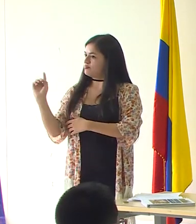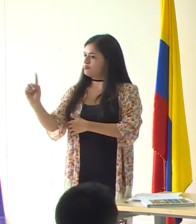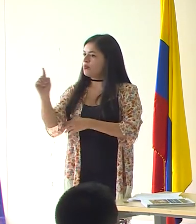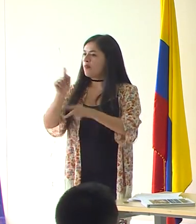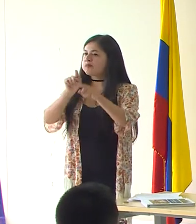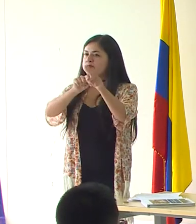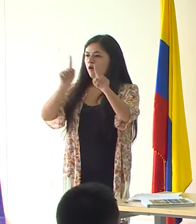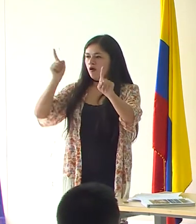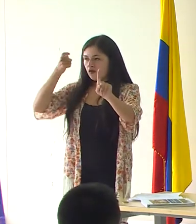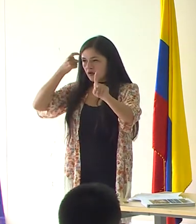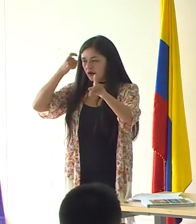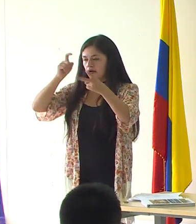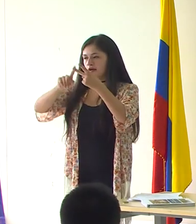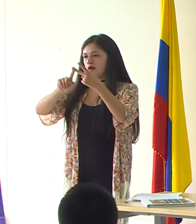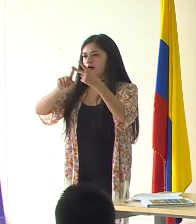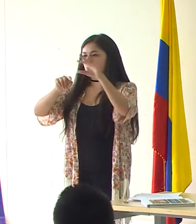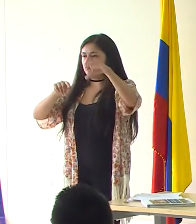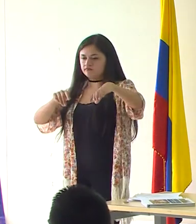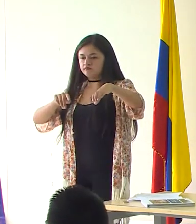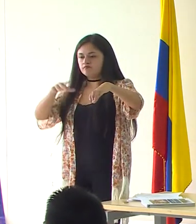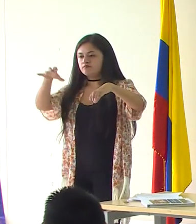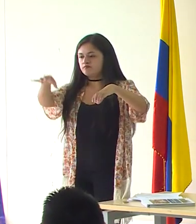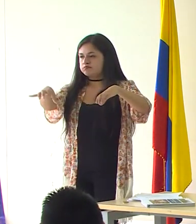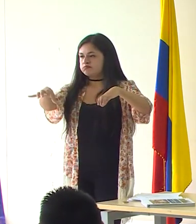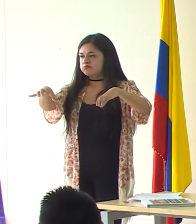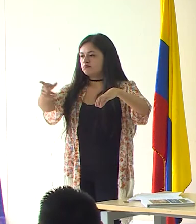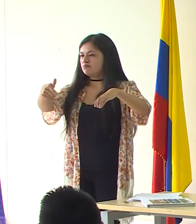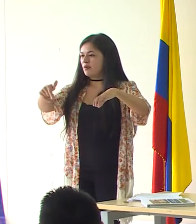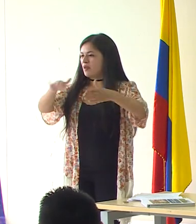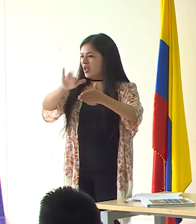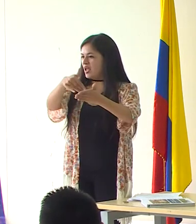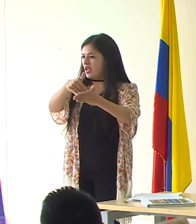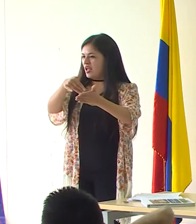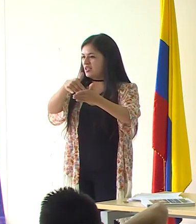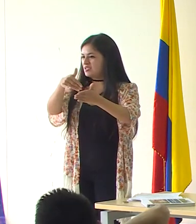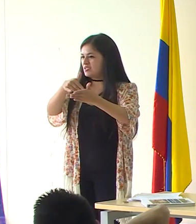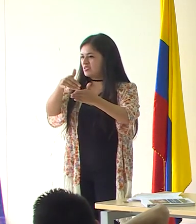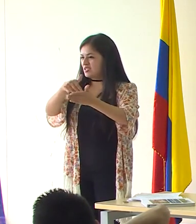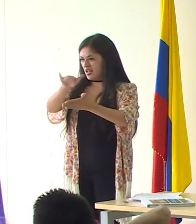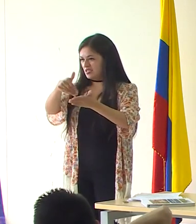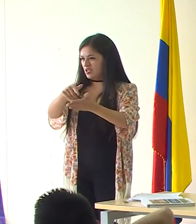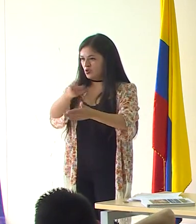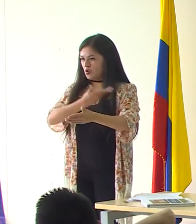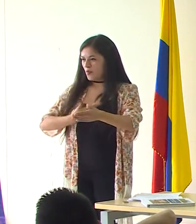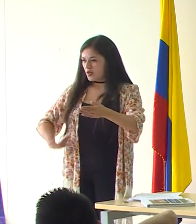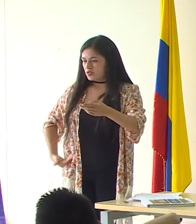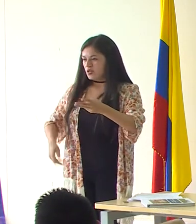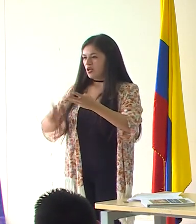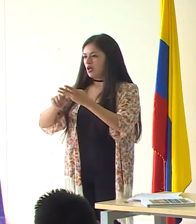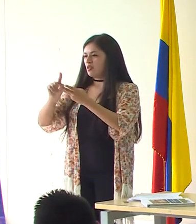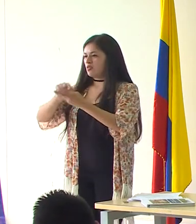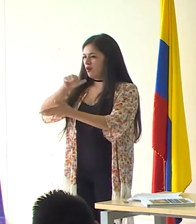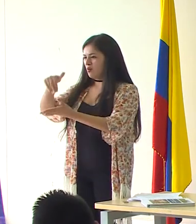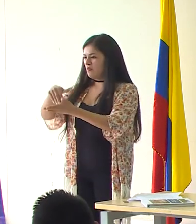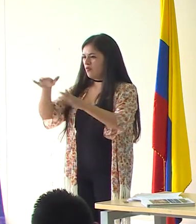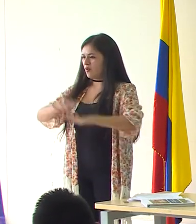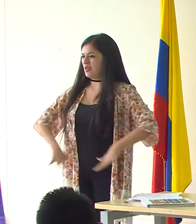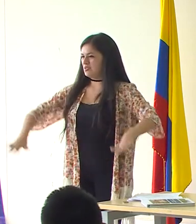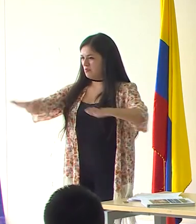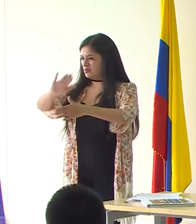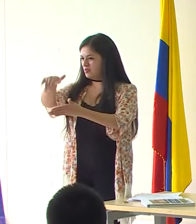gobernanza ha estado relacionado pues con el gobierno central nuestro centralismo criollo